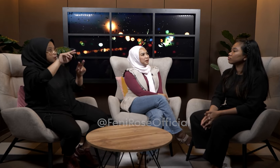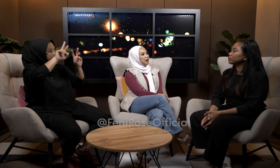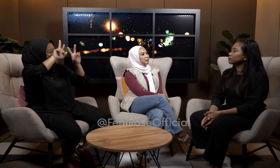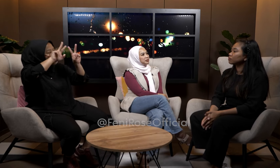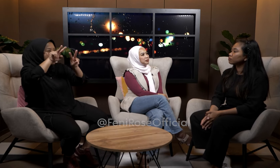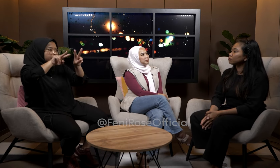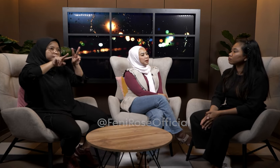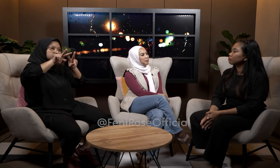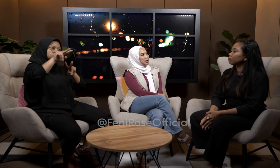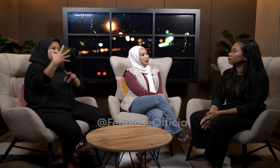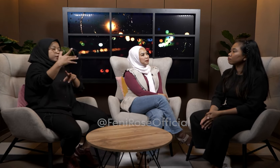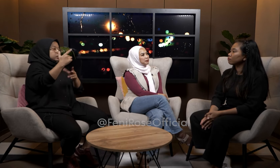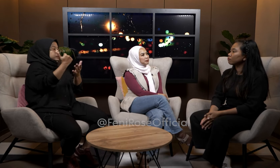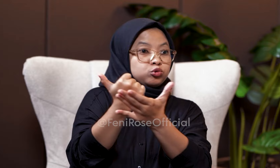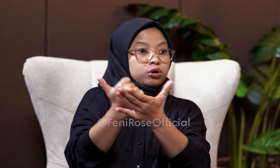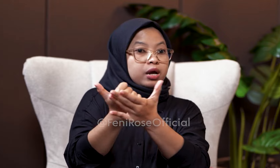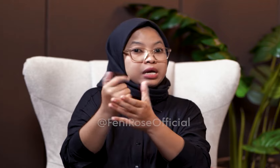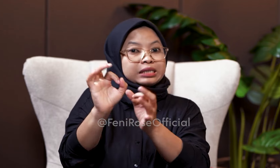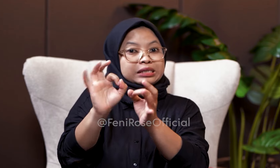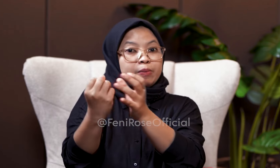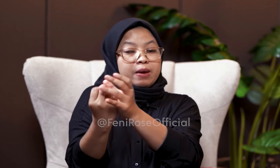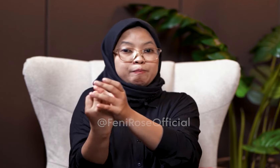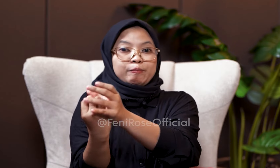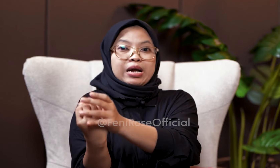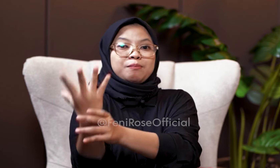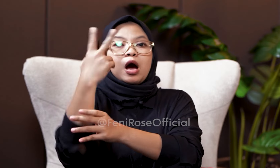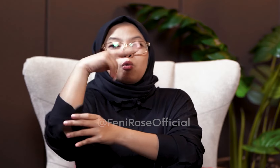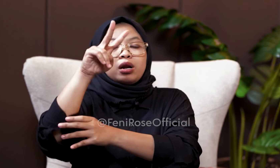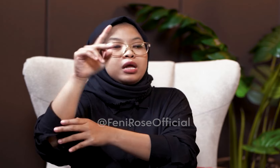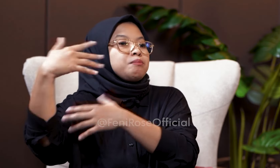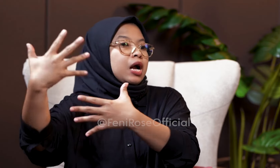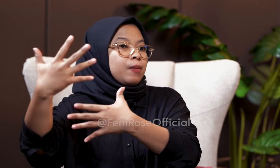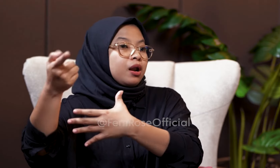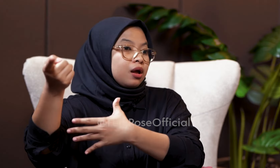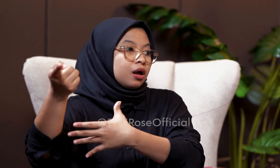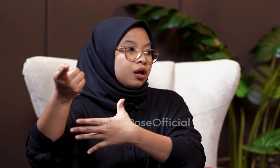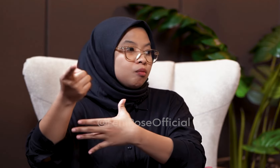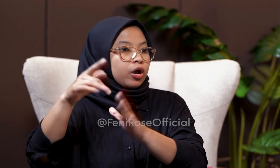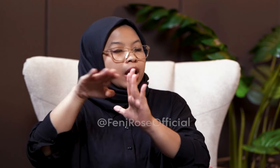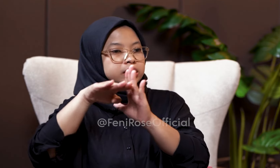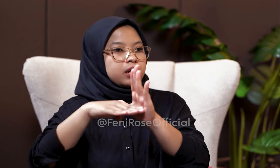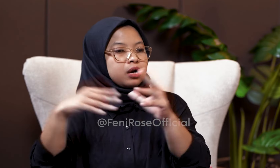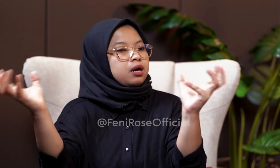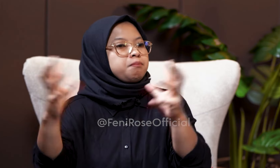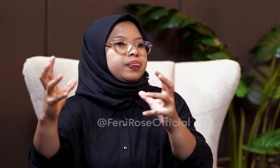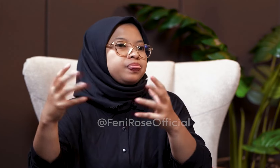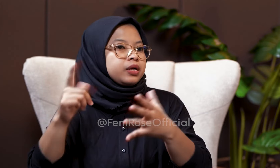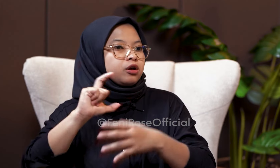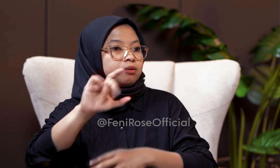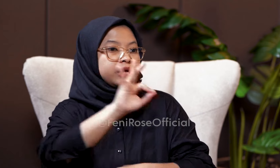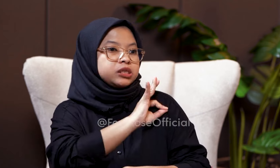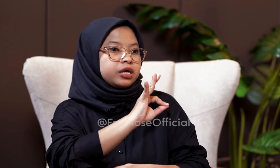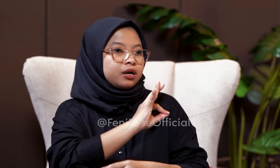seperti apa sih perkembangan e juru bahasa isyarat di luar negeri pada saat acara yang sama debat calon Presiden